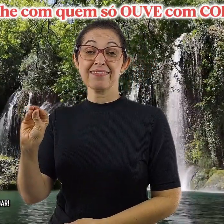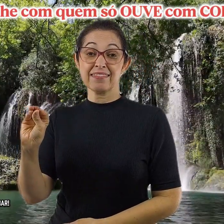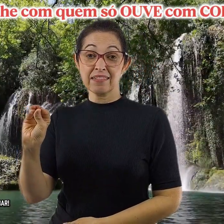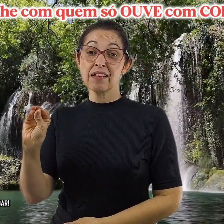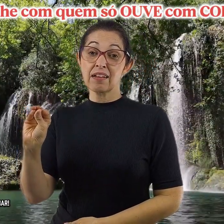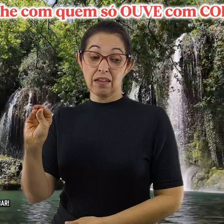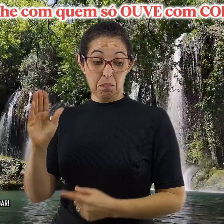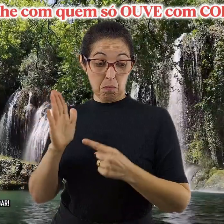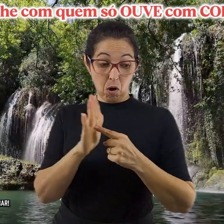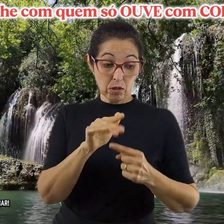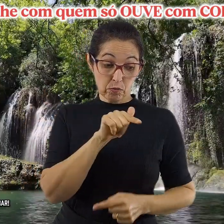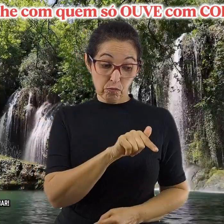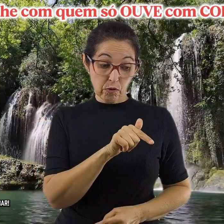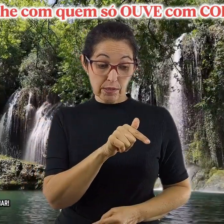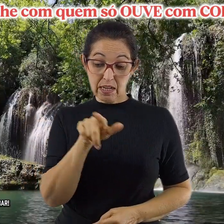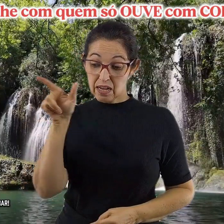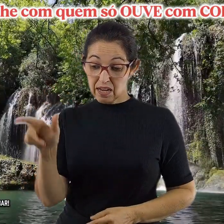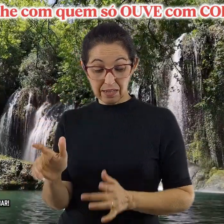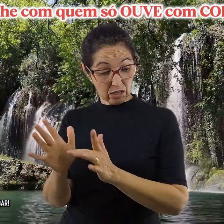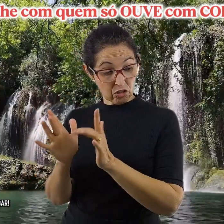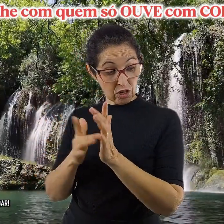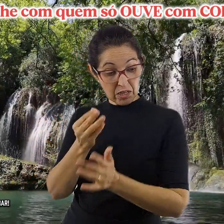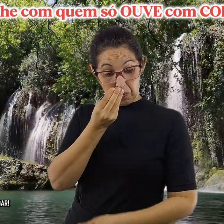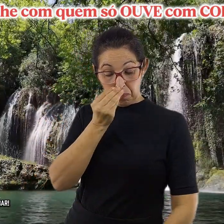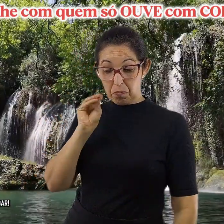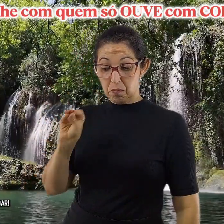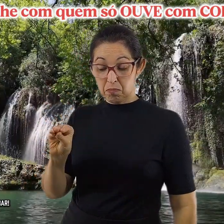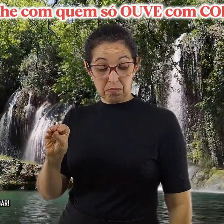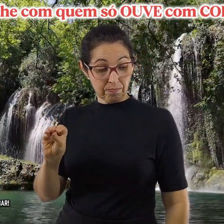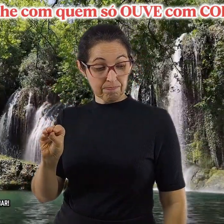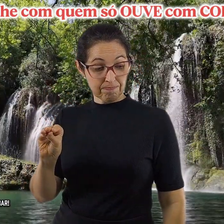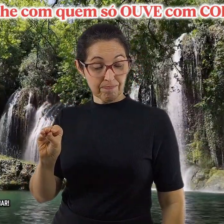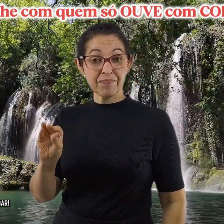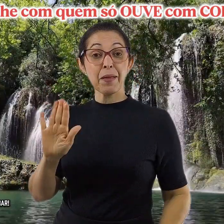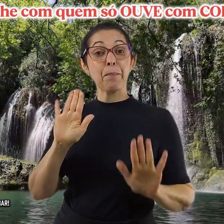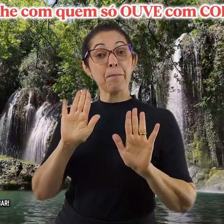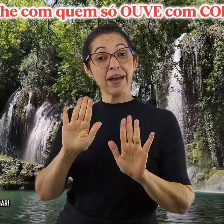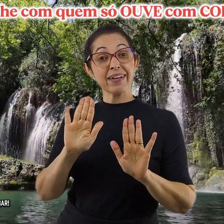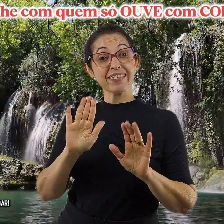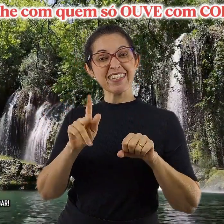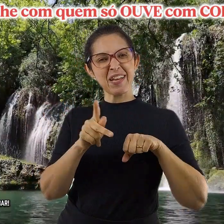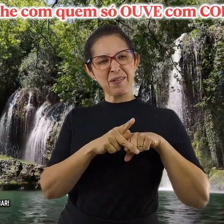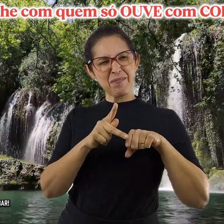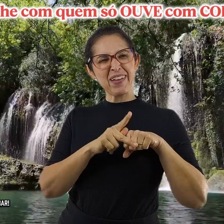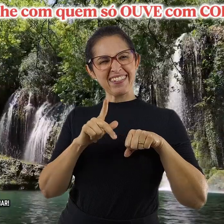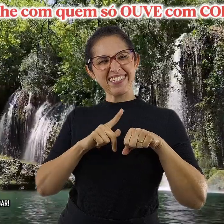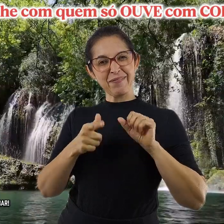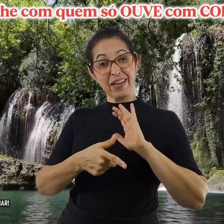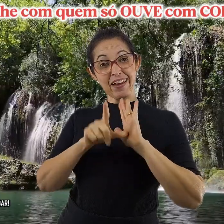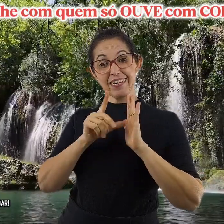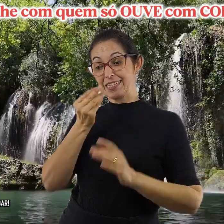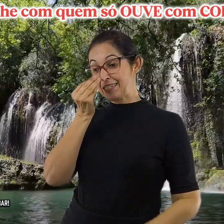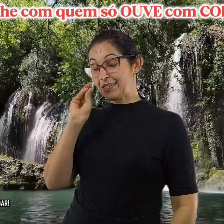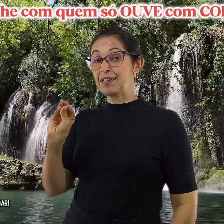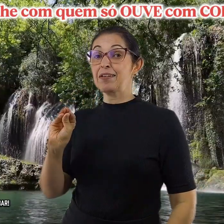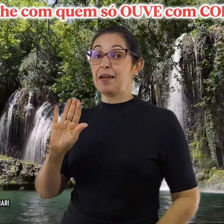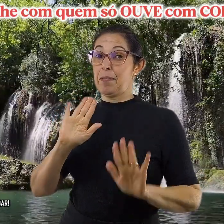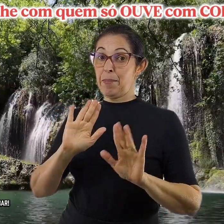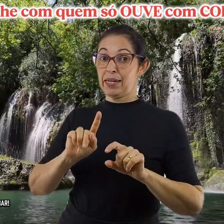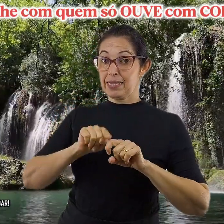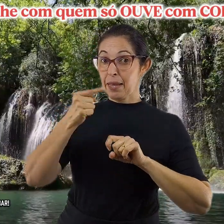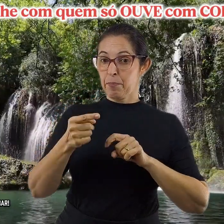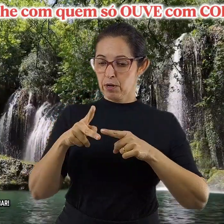Ele aponta para eles dizendo: vocês negaram Jesus, mas ele também tinha negado. Mas ele já tinha feito um concerto